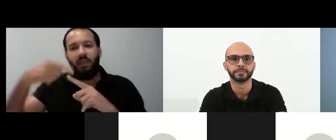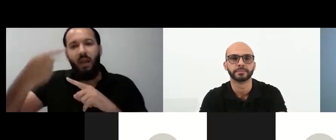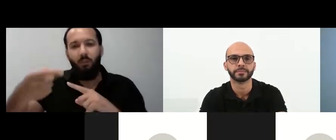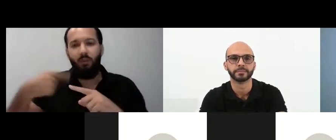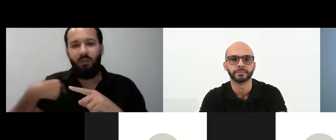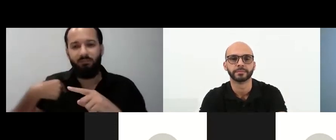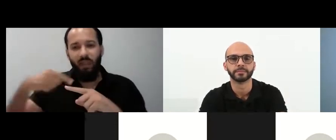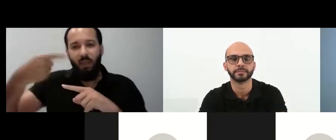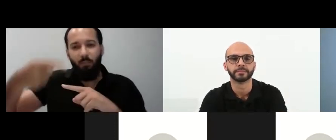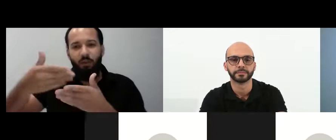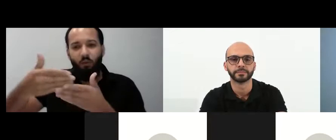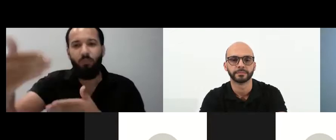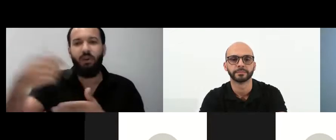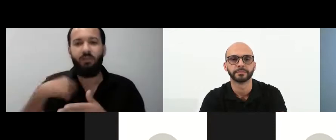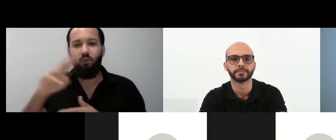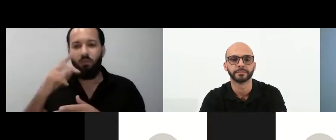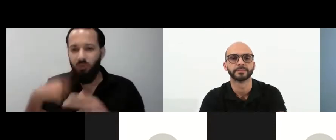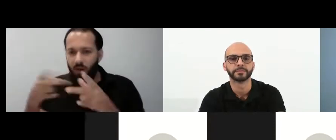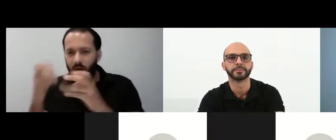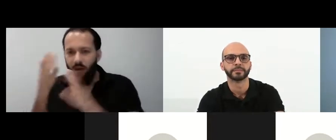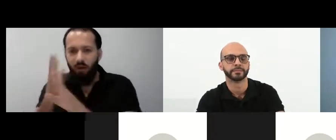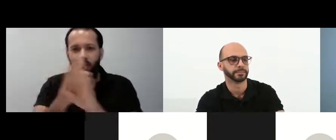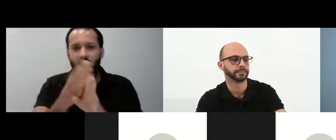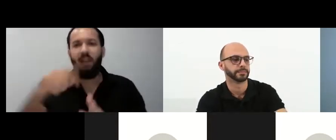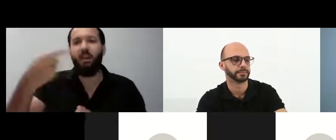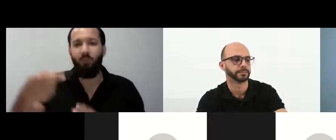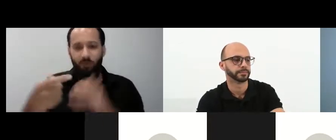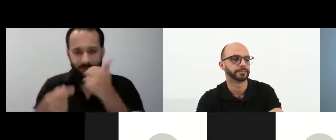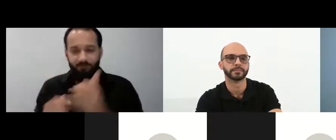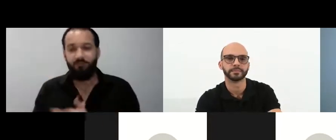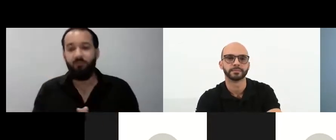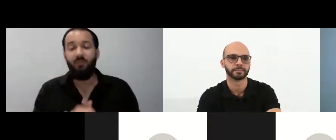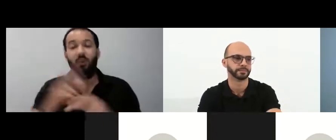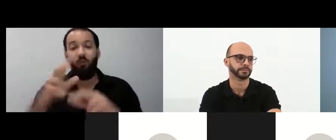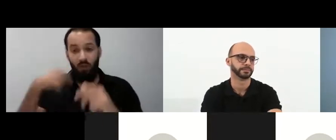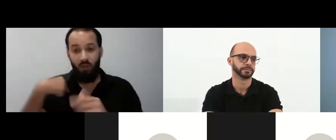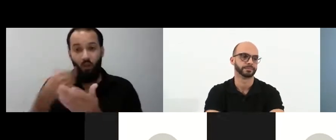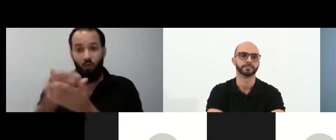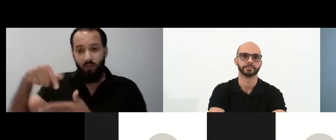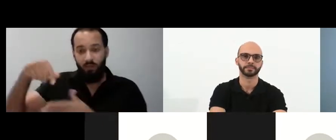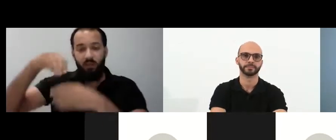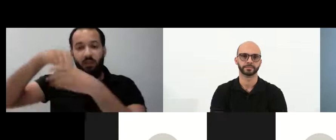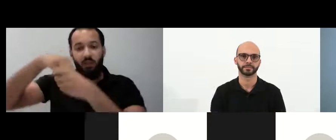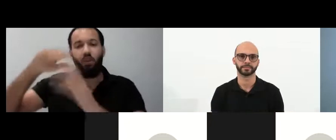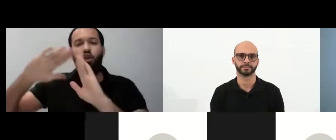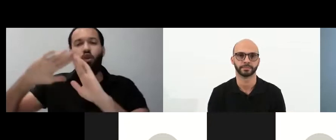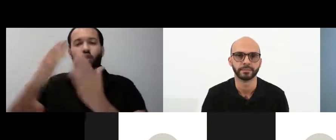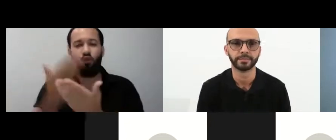Nós não estamos realmente 100%, né? Depois que começou, eu fiz algumas descobertas